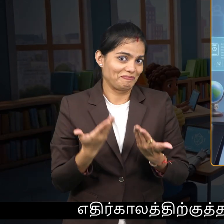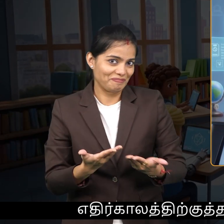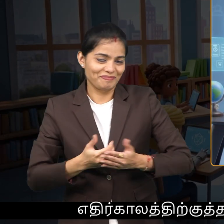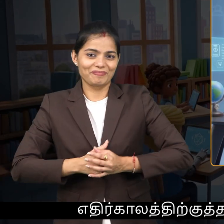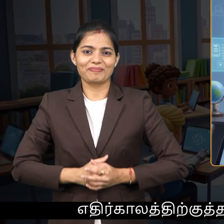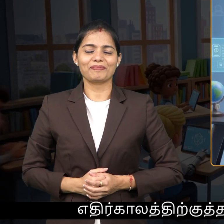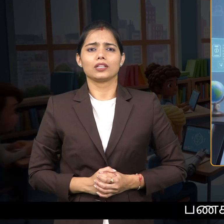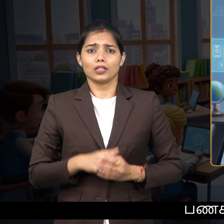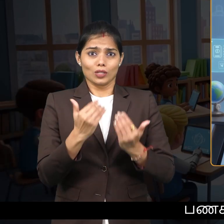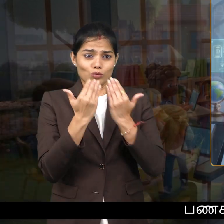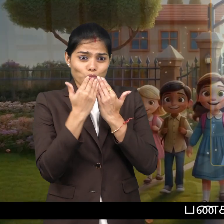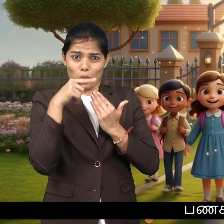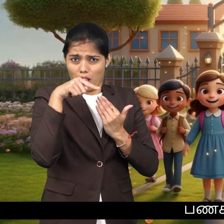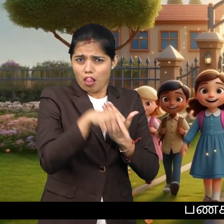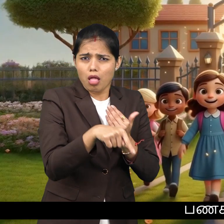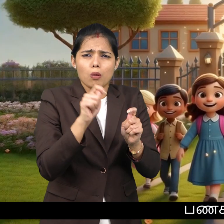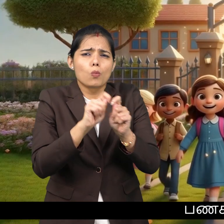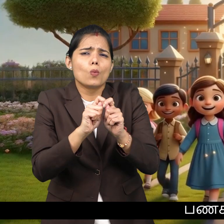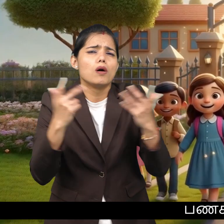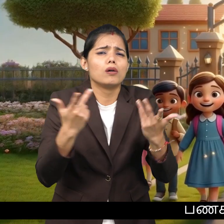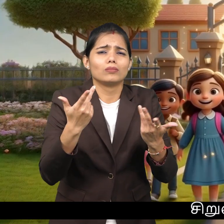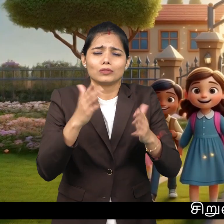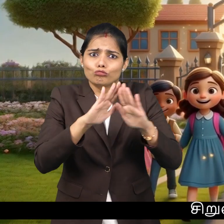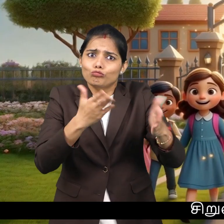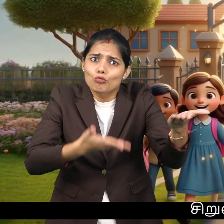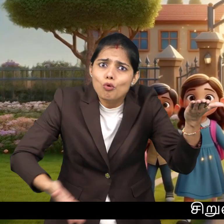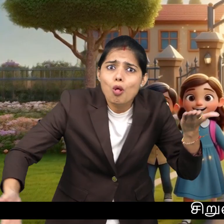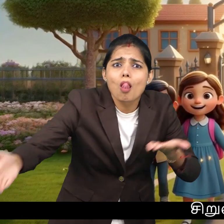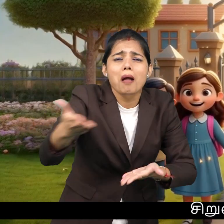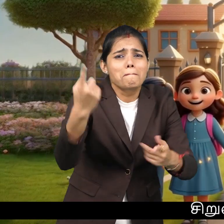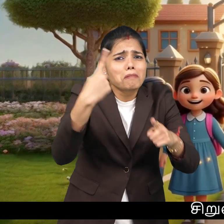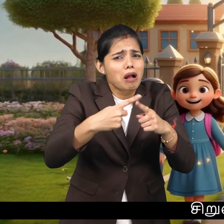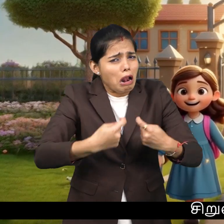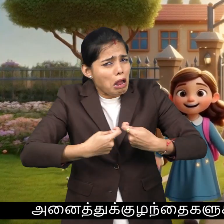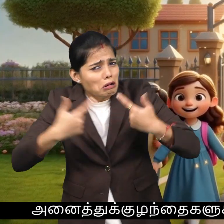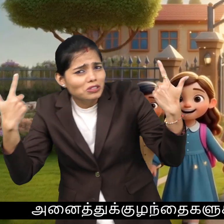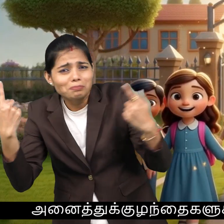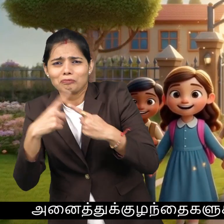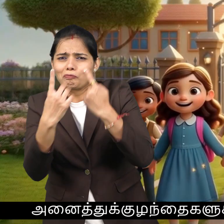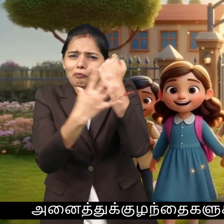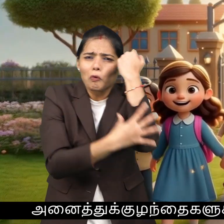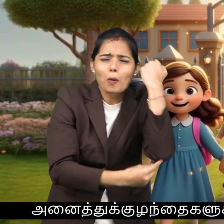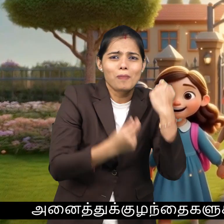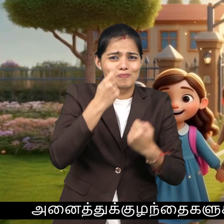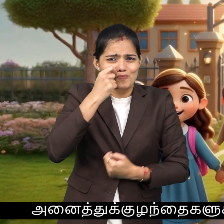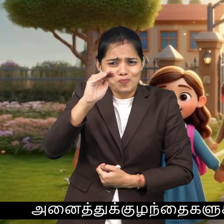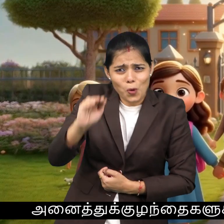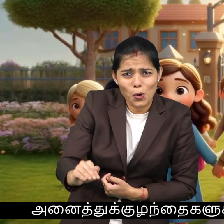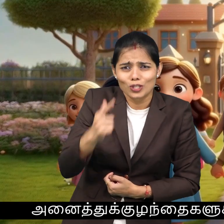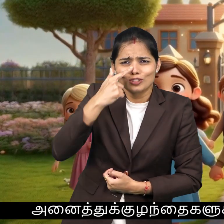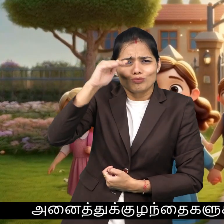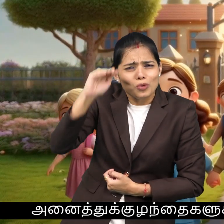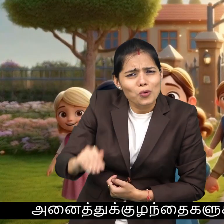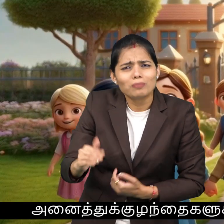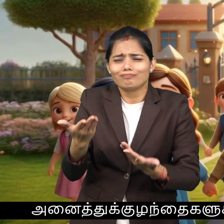தயாரானவர்களாகவும் மாற்றுகிறது. பணக்காரர் அல்லது ஏழை, சிறுவன் அல்லது சிறுமி என அனைத்து குழந்தைகளுக்கும்